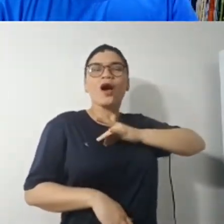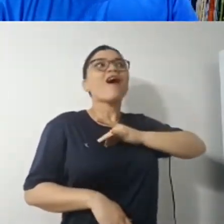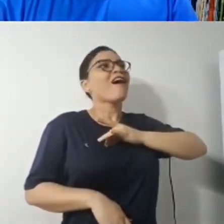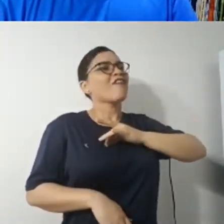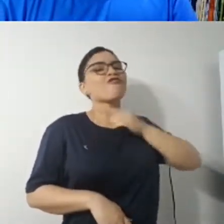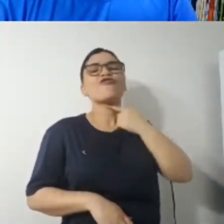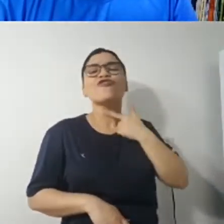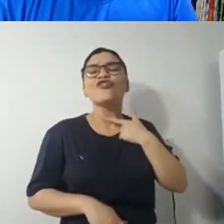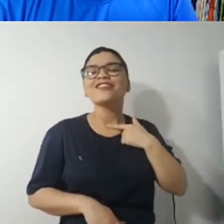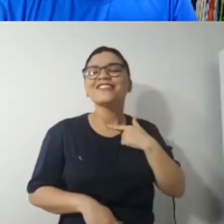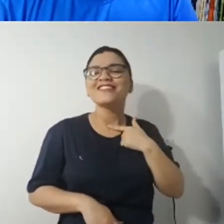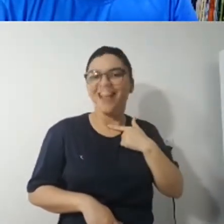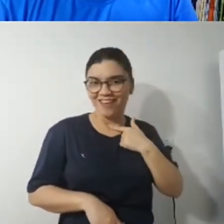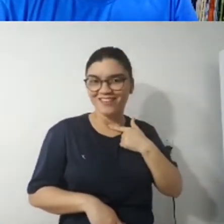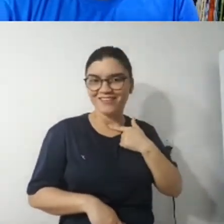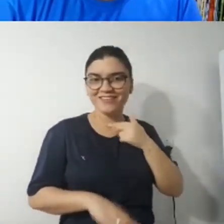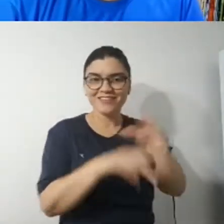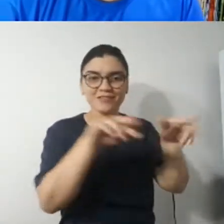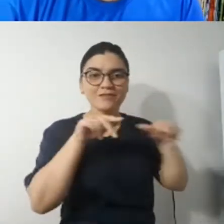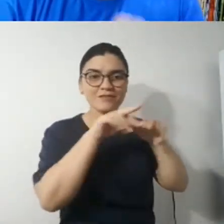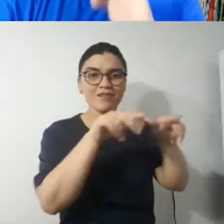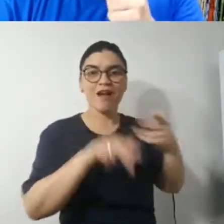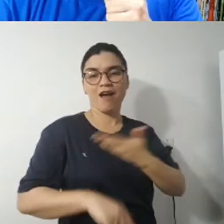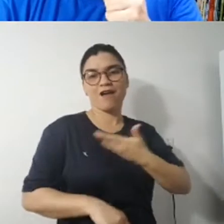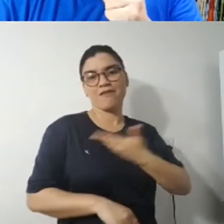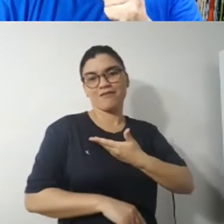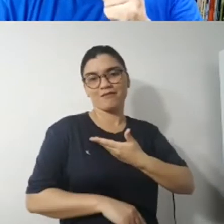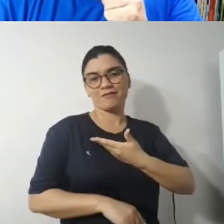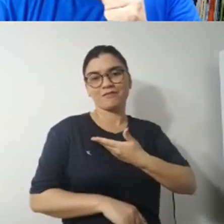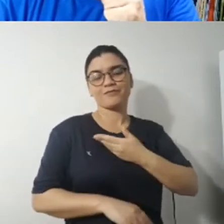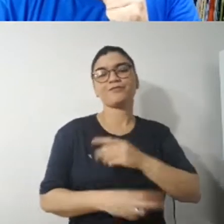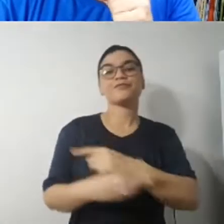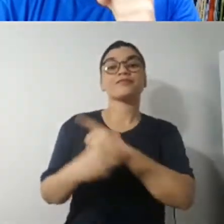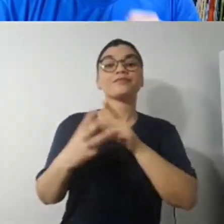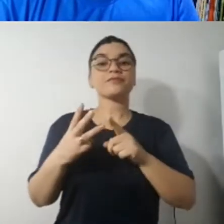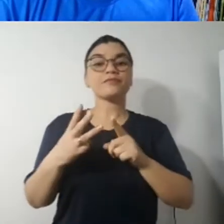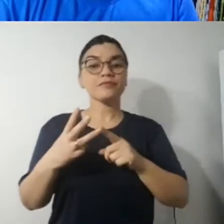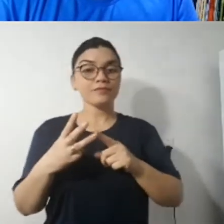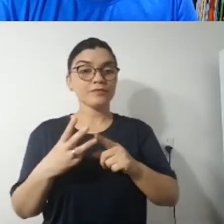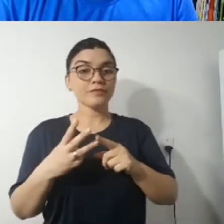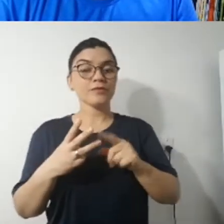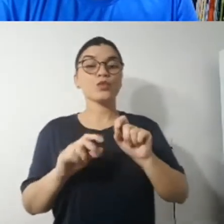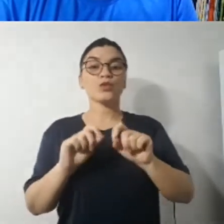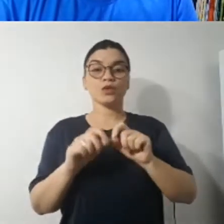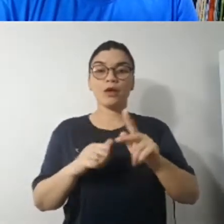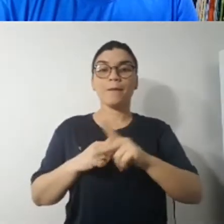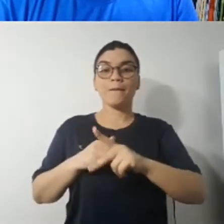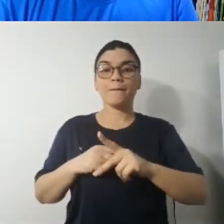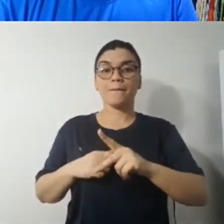o apóstolo Pedro traz para nós aqui é que nós precisamos ser